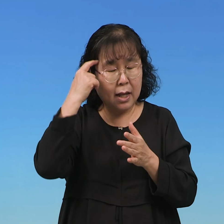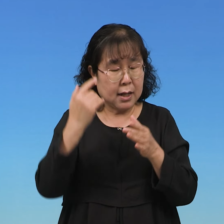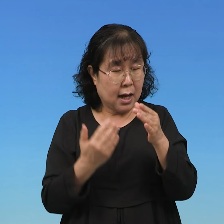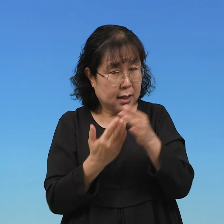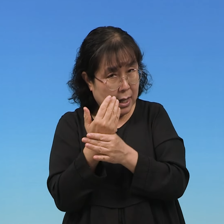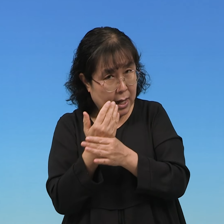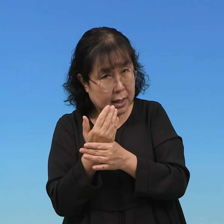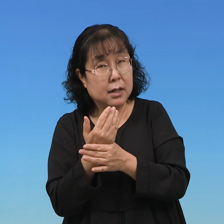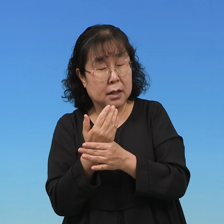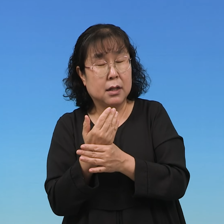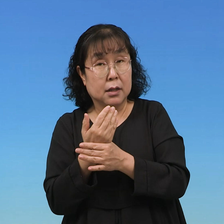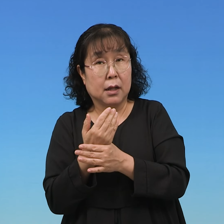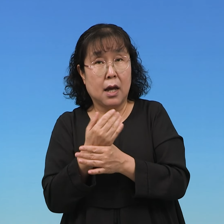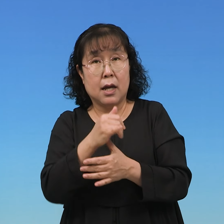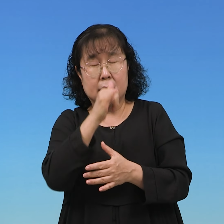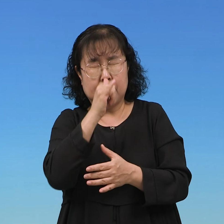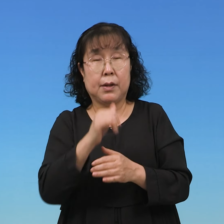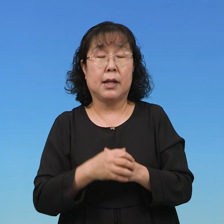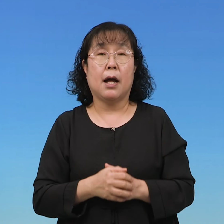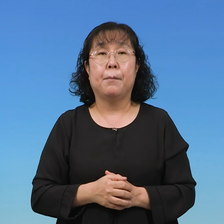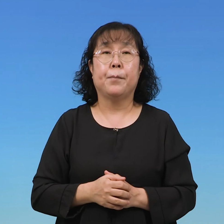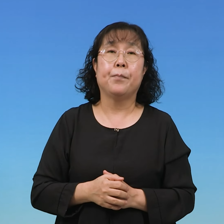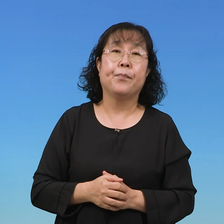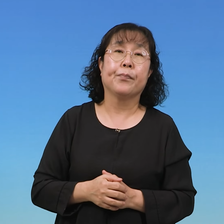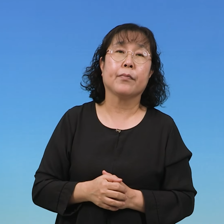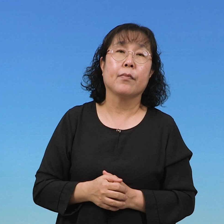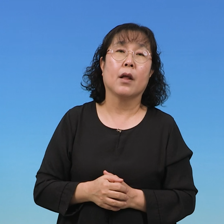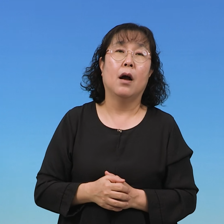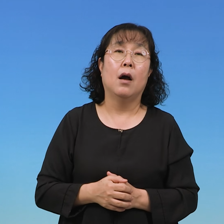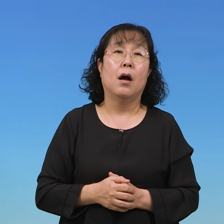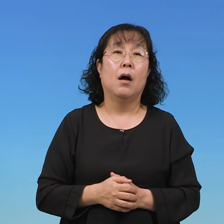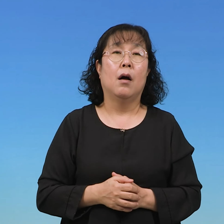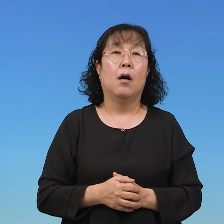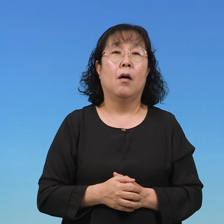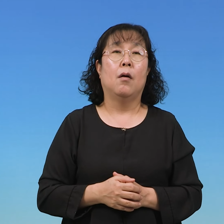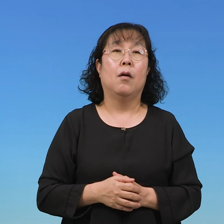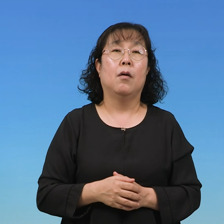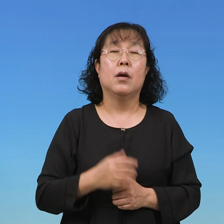하나 있었는데 그게 창세기 37장 35절입니다.